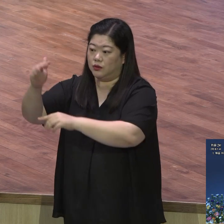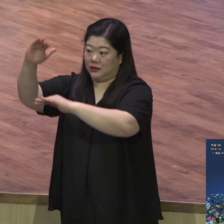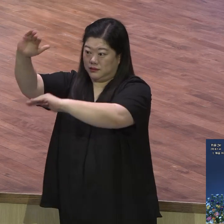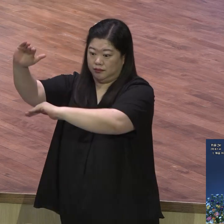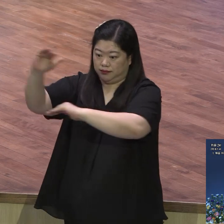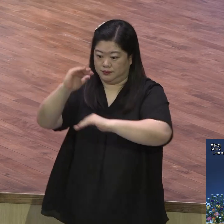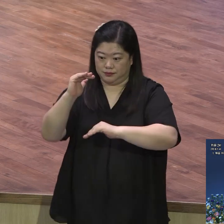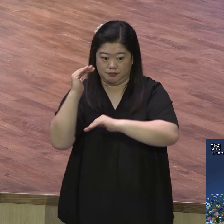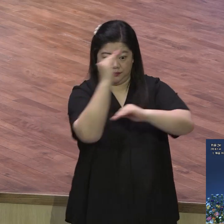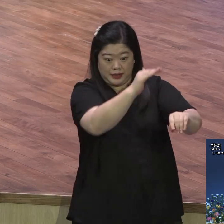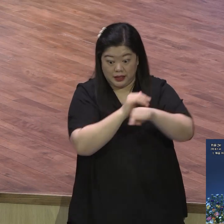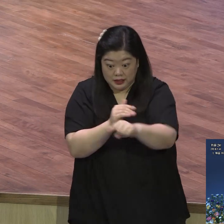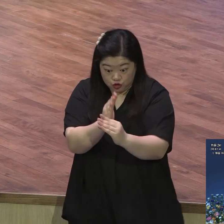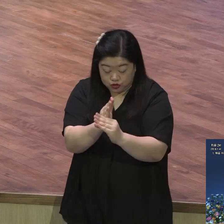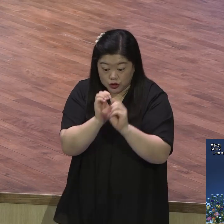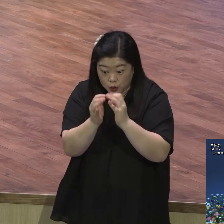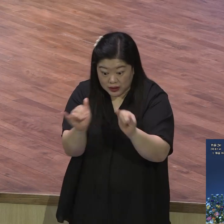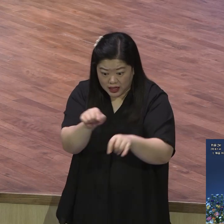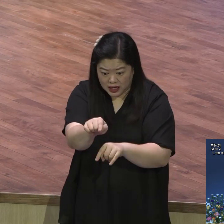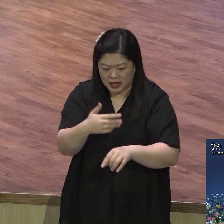사람이 내가 되어야죠.